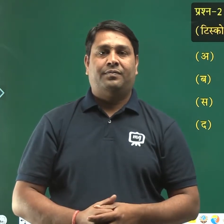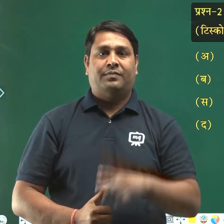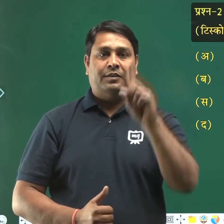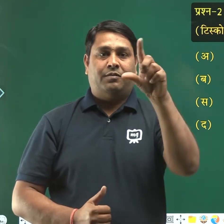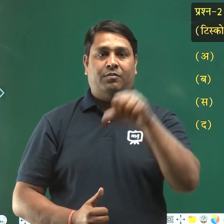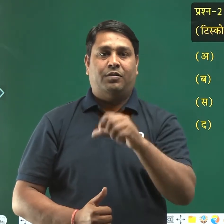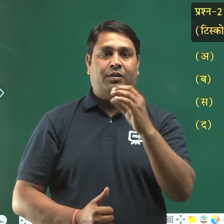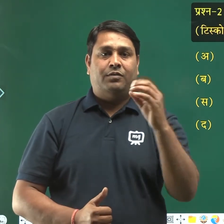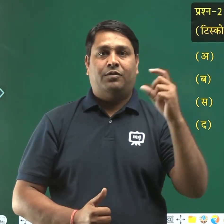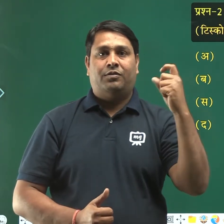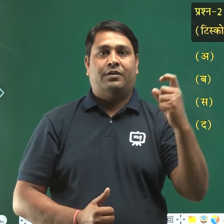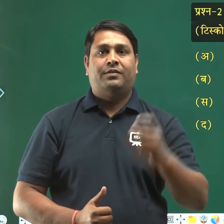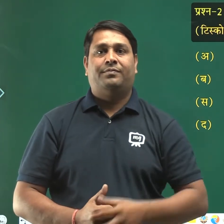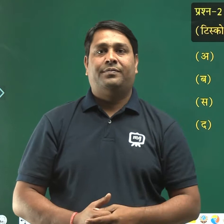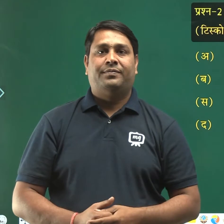1907 में,